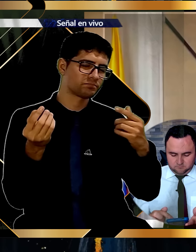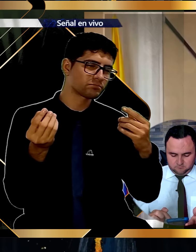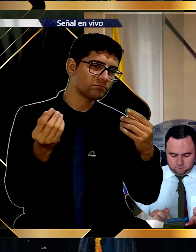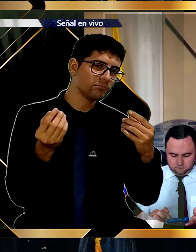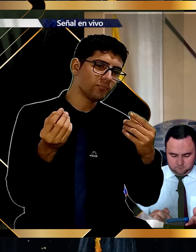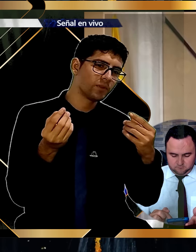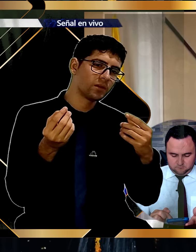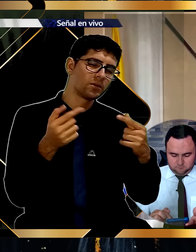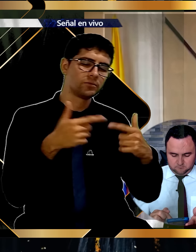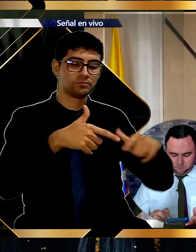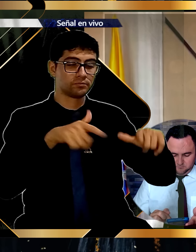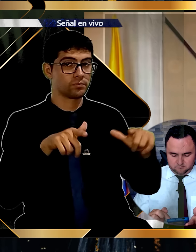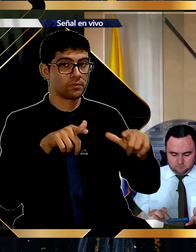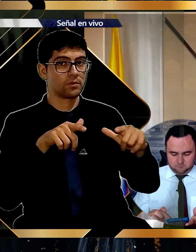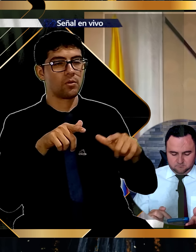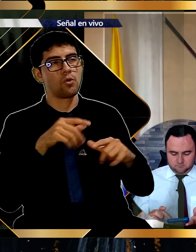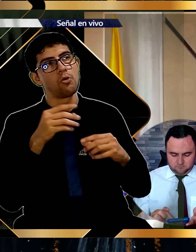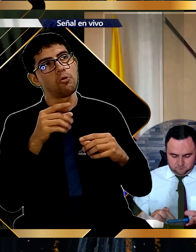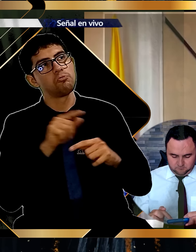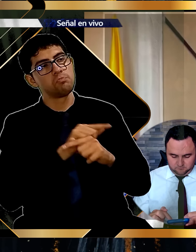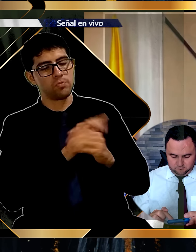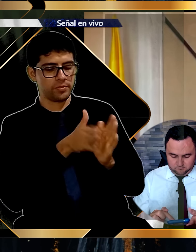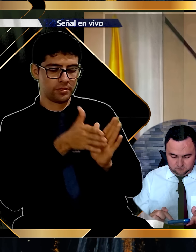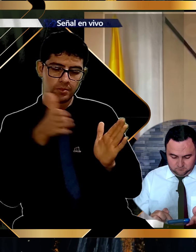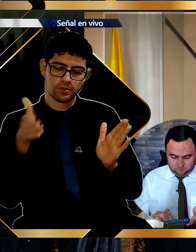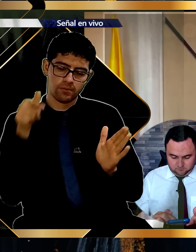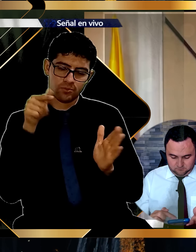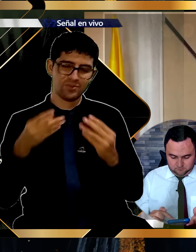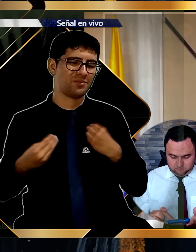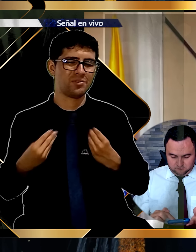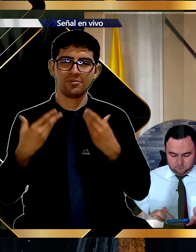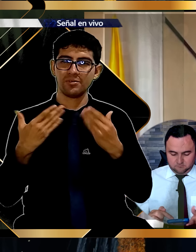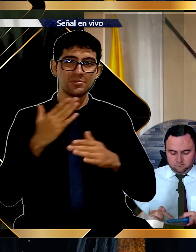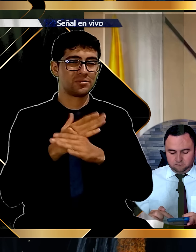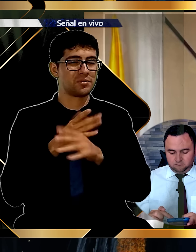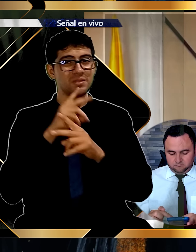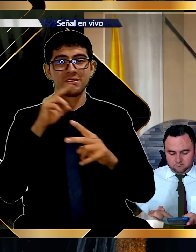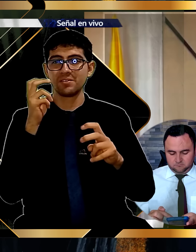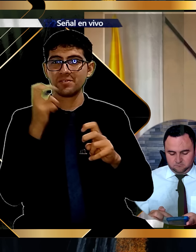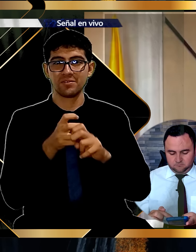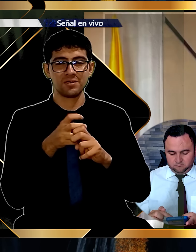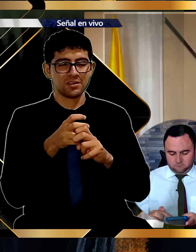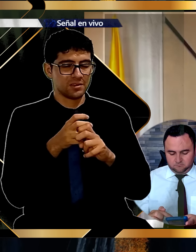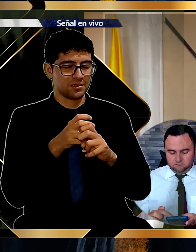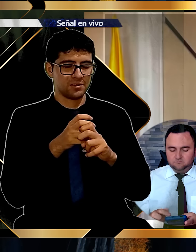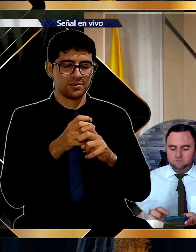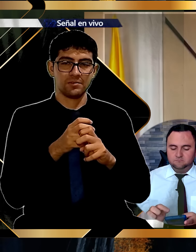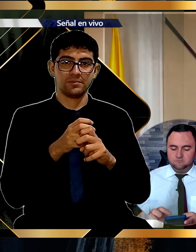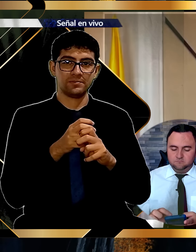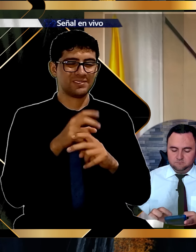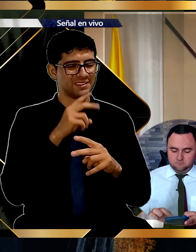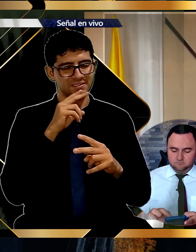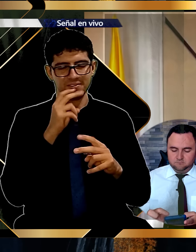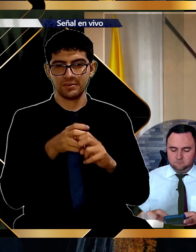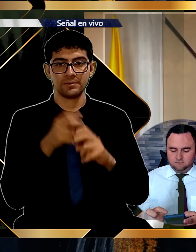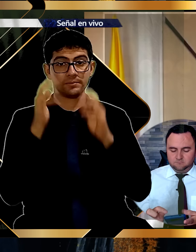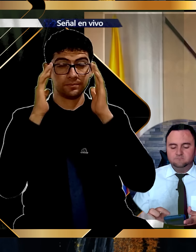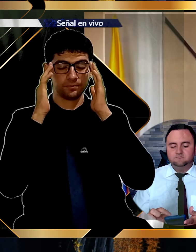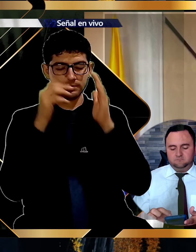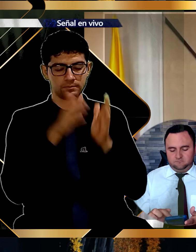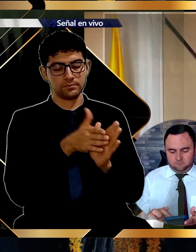Lo dice la Biblia en muchas partes. Ellos están esperando una purificación y una tribulación como no la hubo antes ni